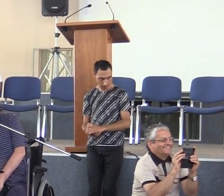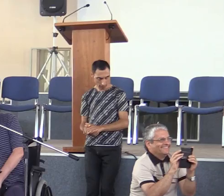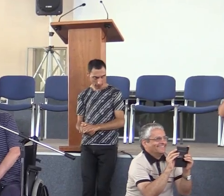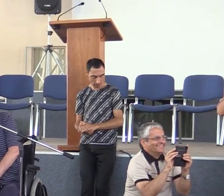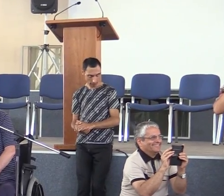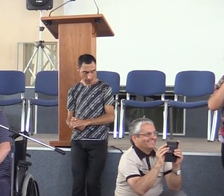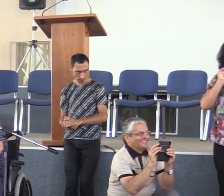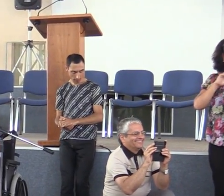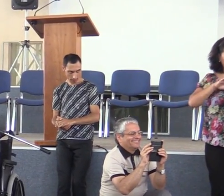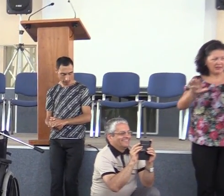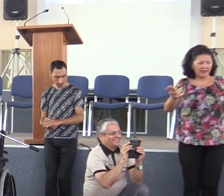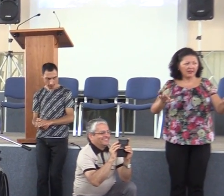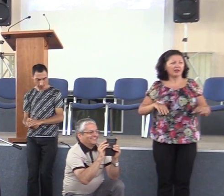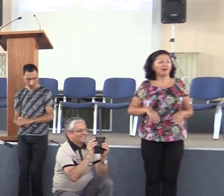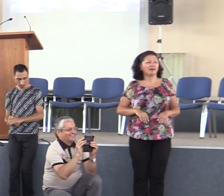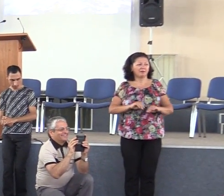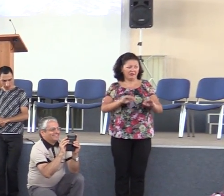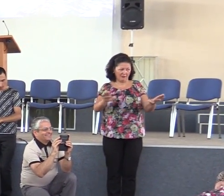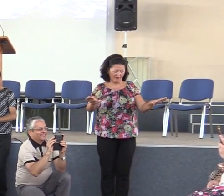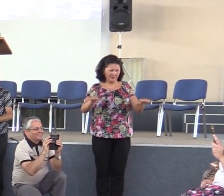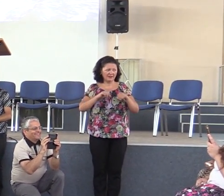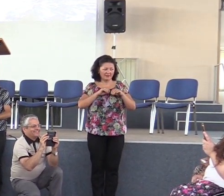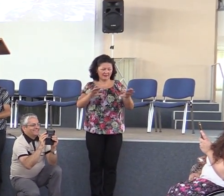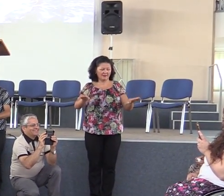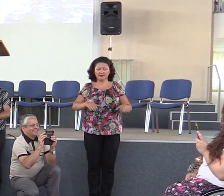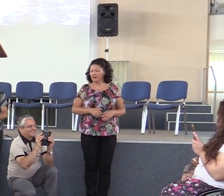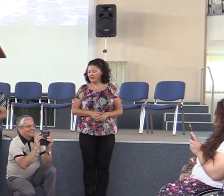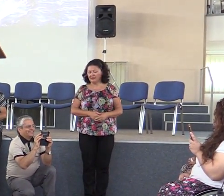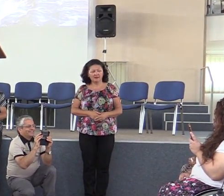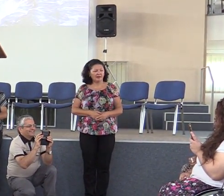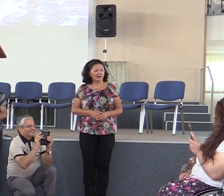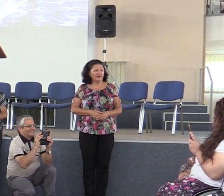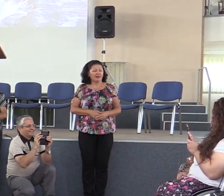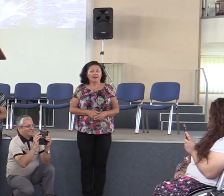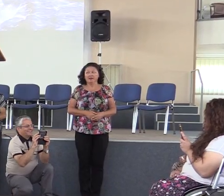Cătălin, m-ai făcut să plâng și îți mulțumesc că existi.